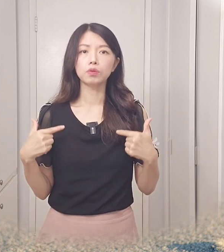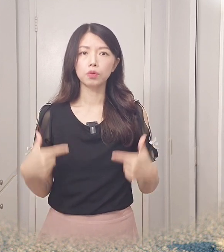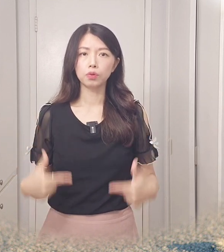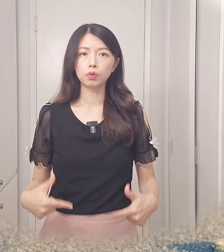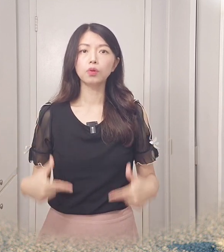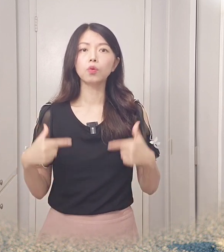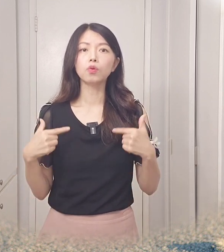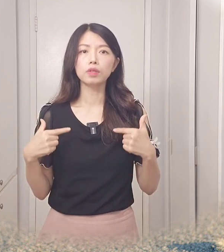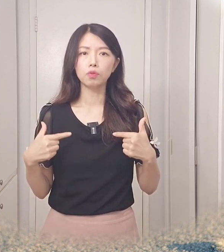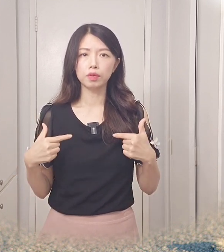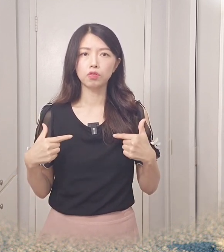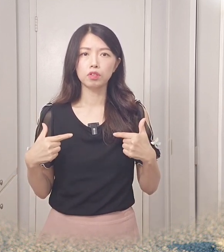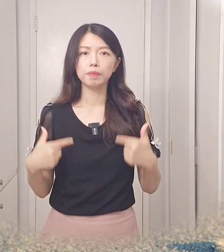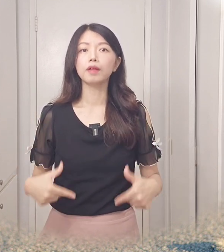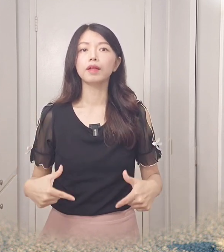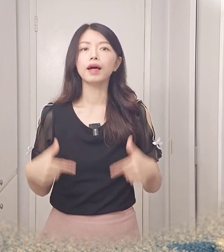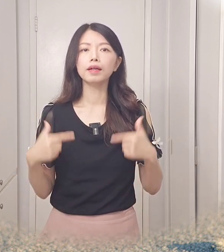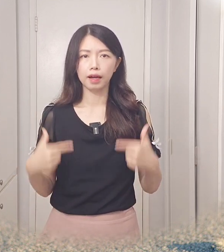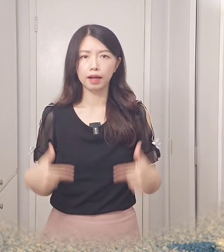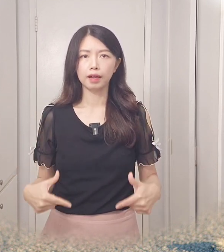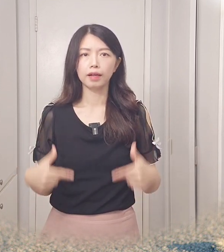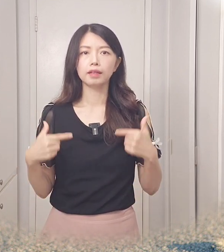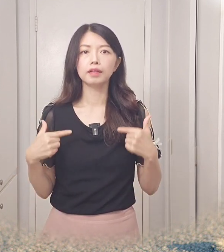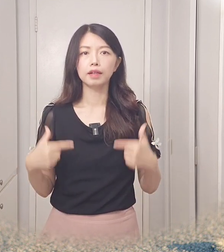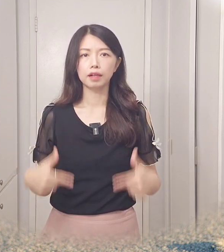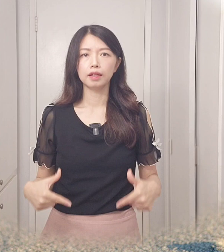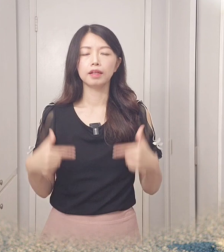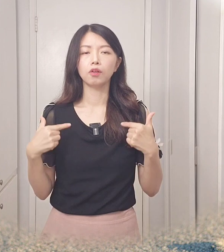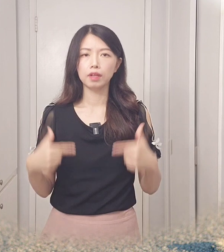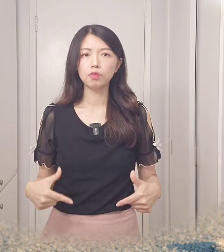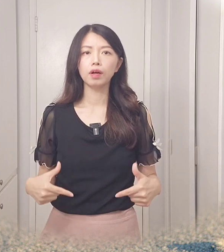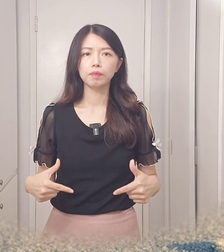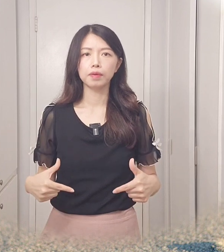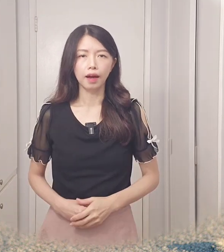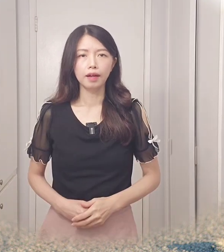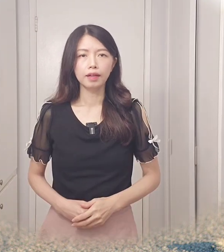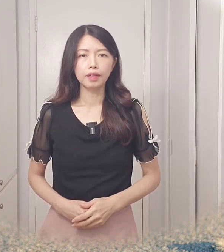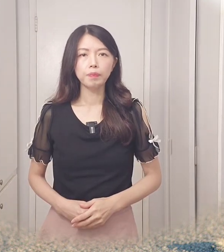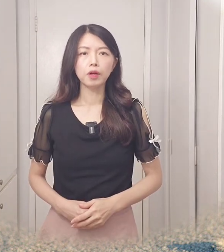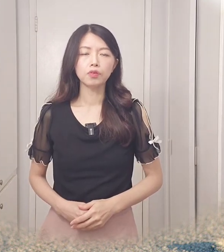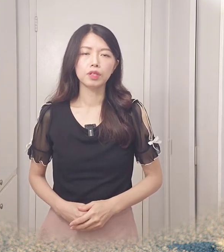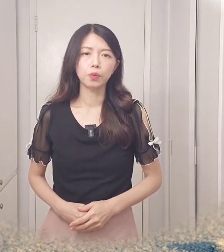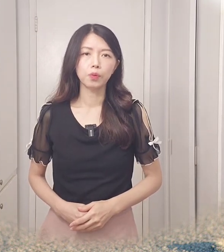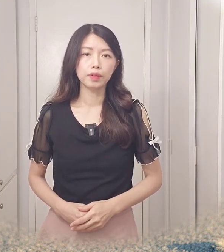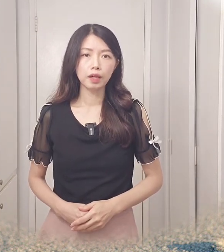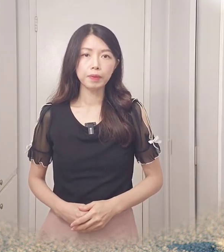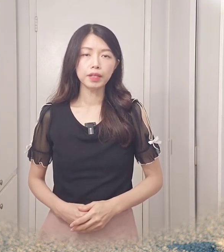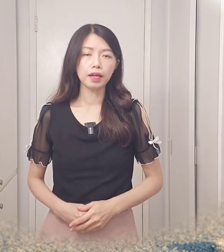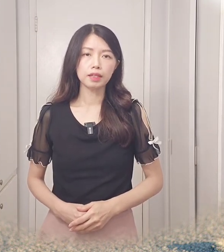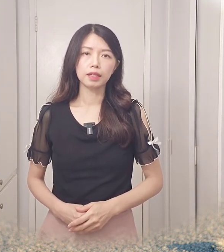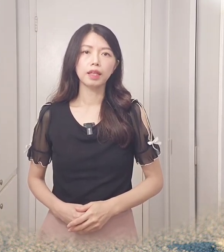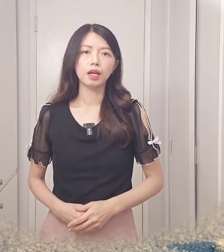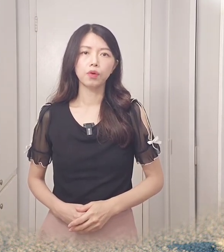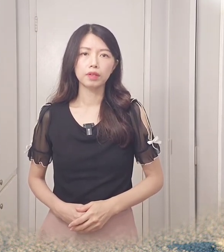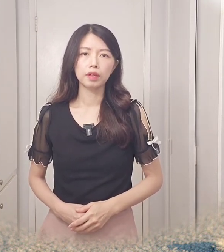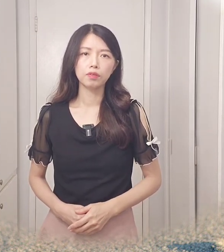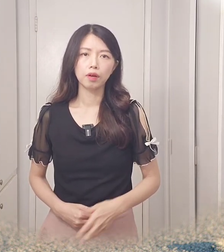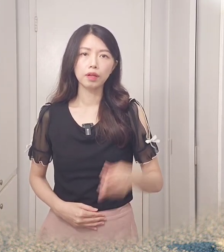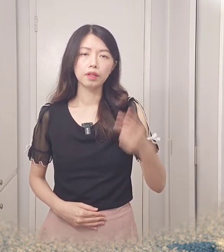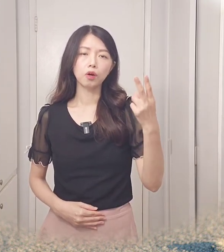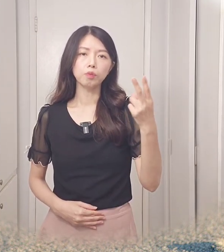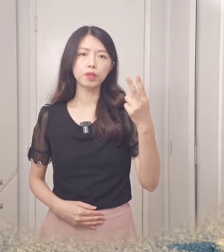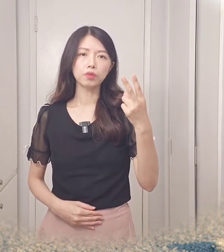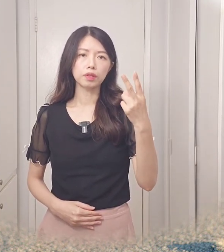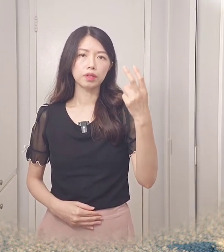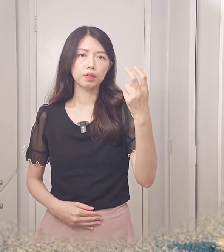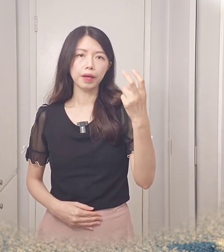배 쪽으로 동시에 움직여 주시면 항상, 늘 이런 뜻의 수어가 됩니다. 살펴주시고, 살피다, 지키다라고 한 뒤의